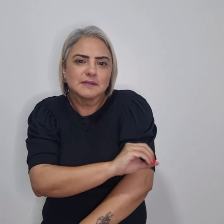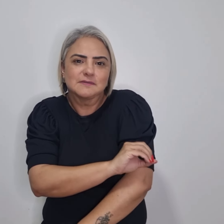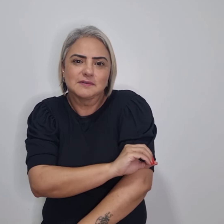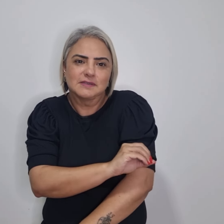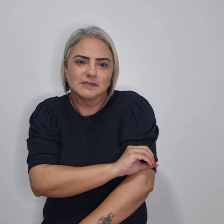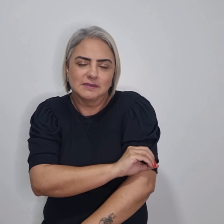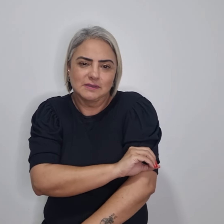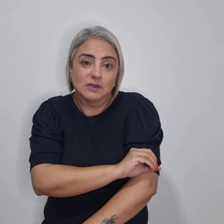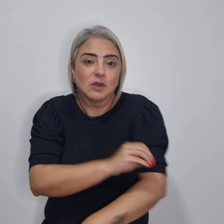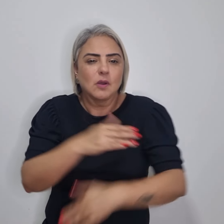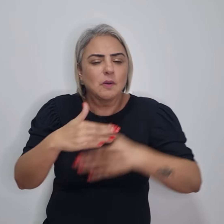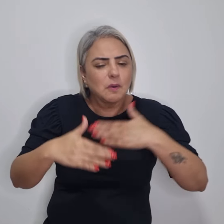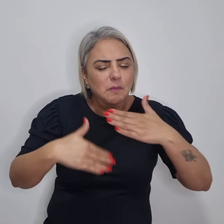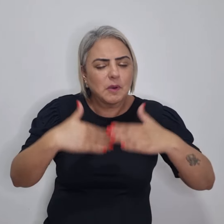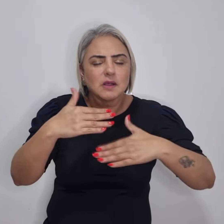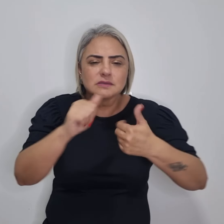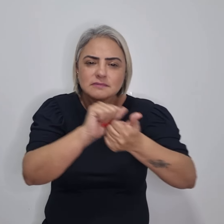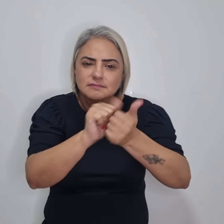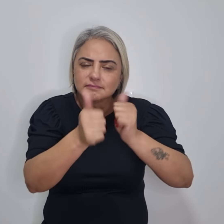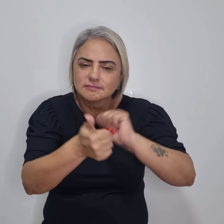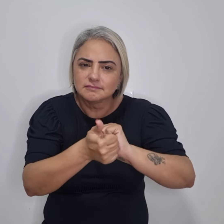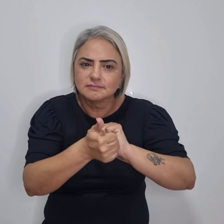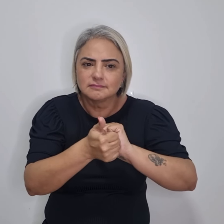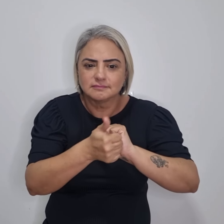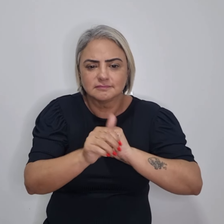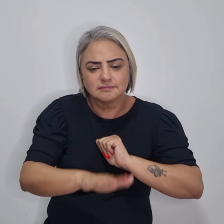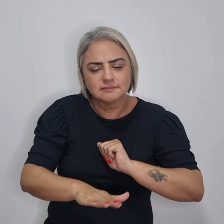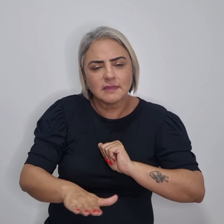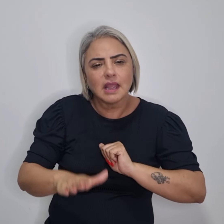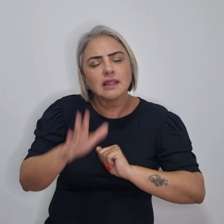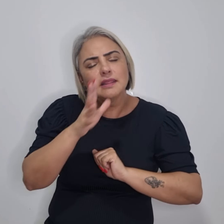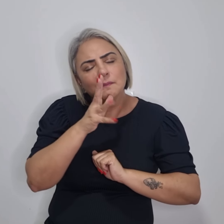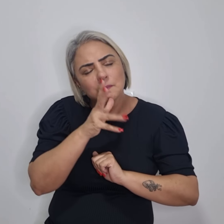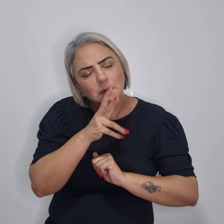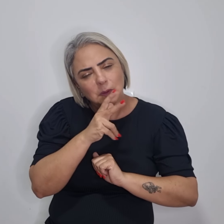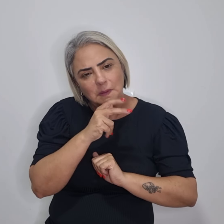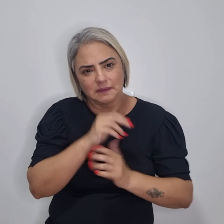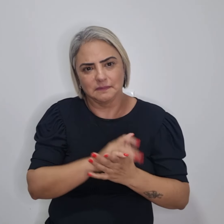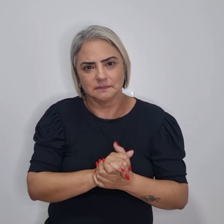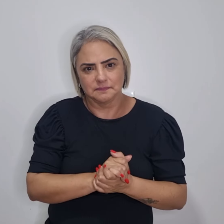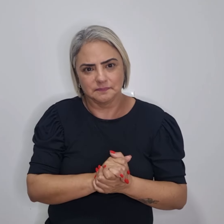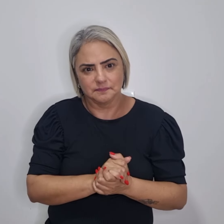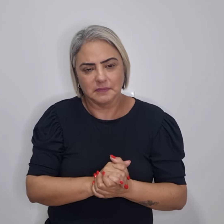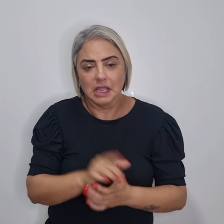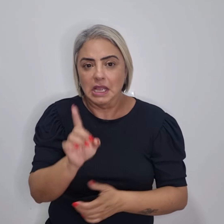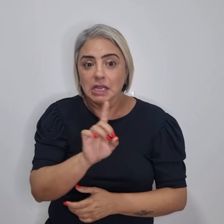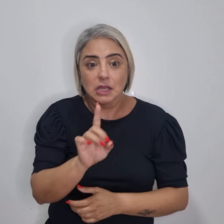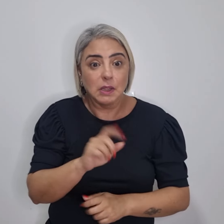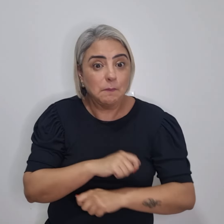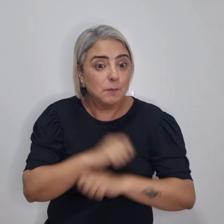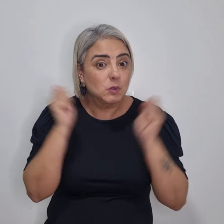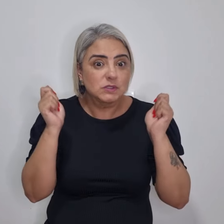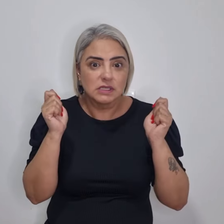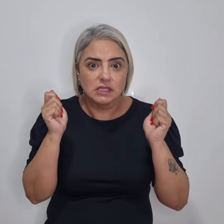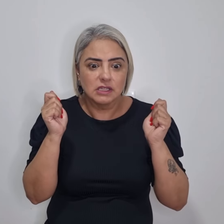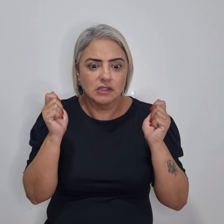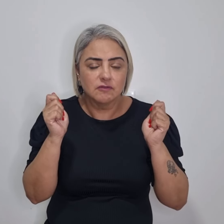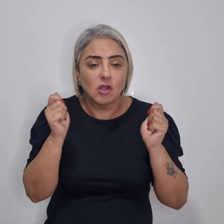O processo de adaptação delas é mais demorado. Não é possível abarrotar uma